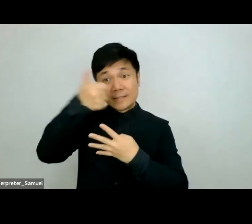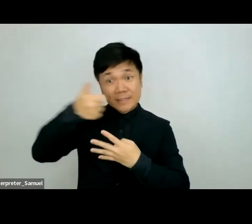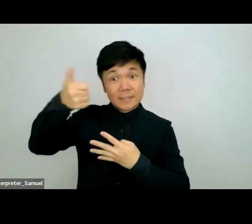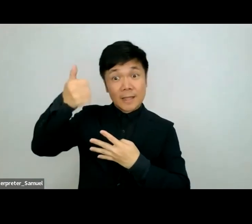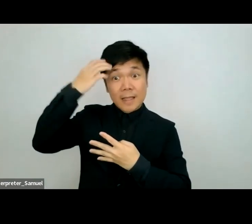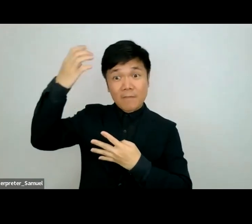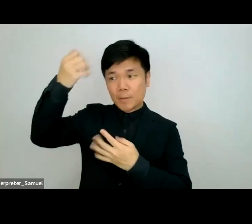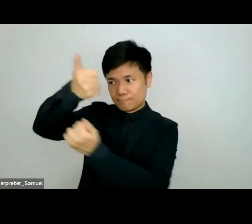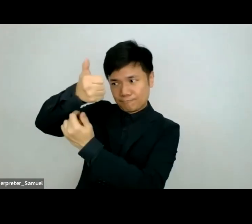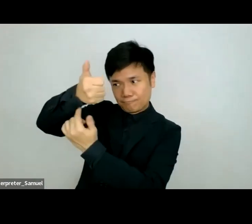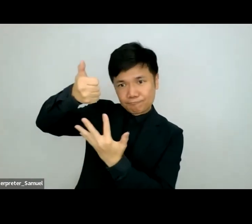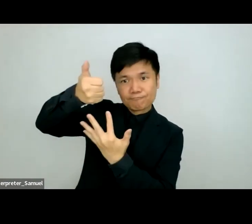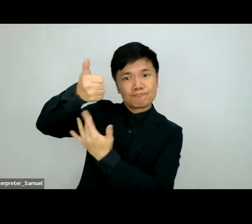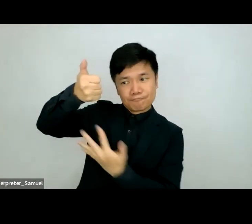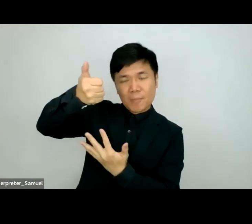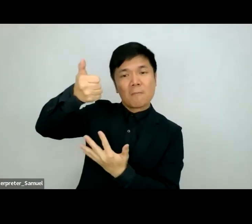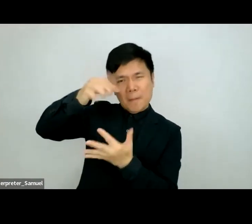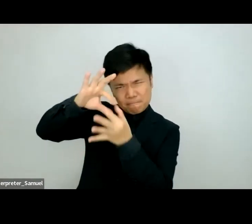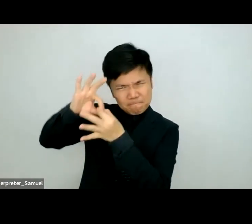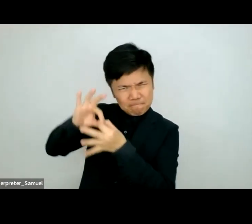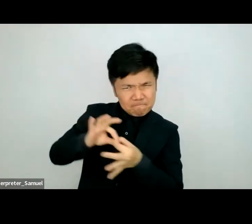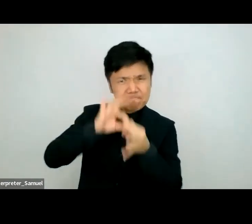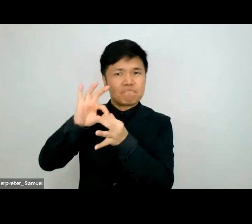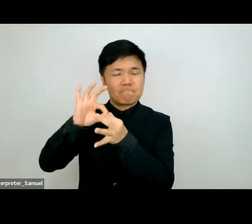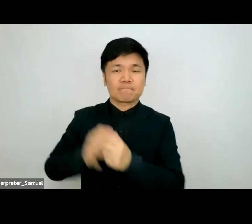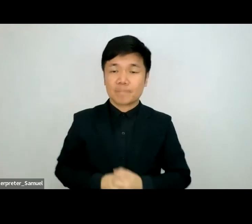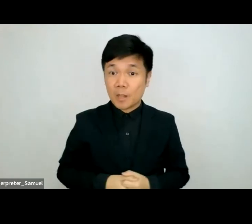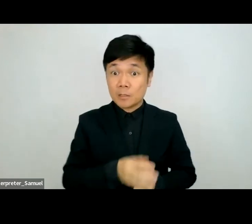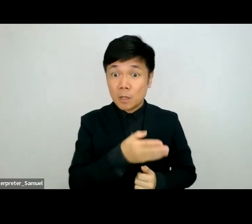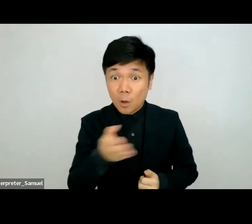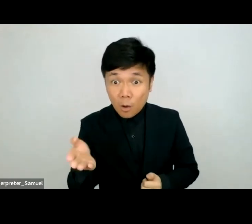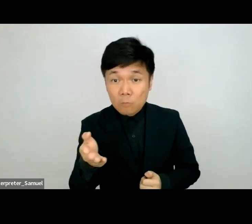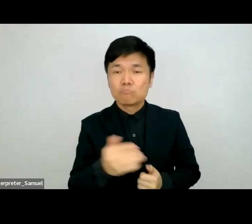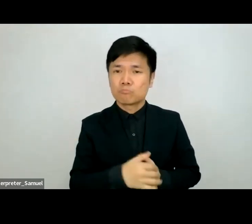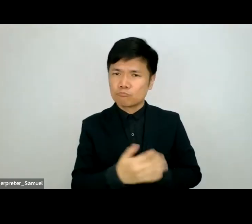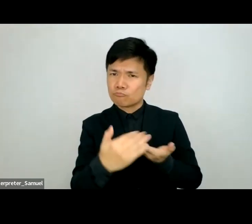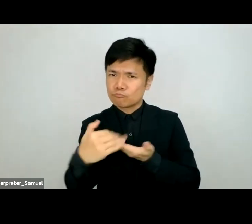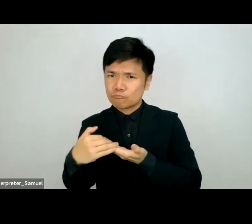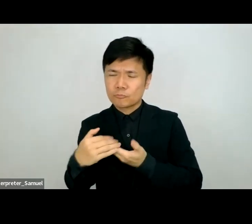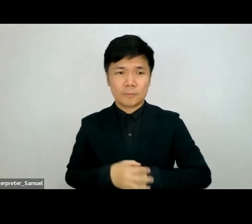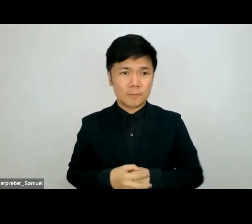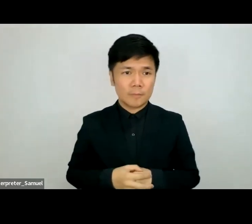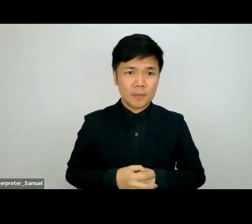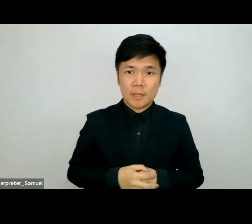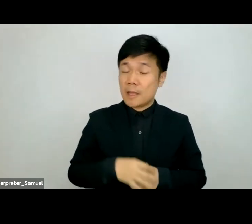quelques défis auxquels nous sommes confrontés. Quelquefois, les ministères de planification et d'autres